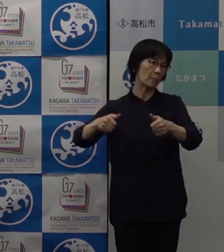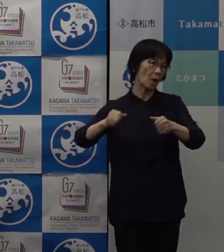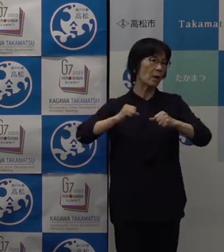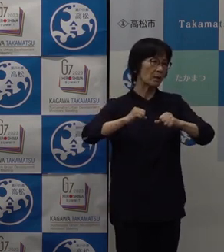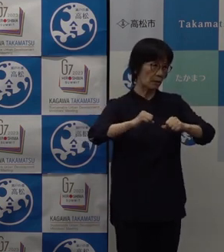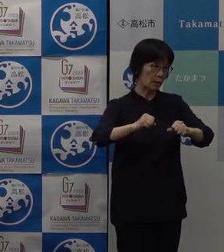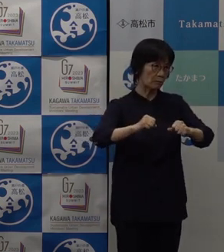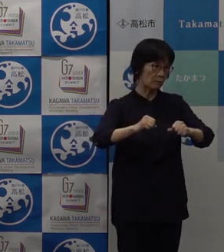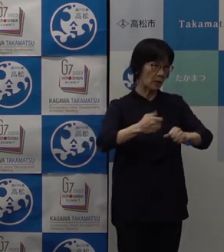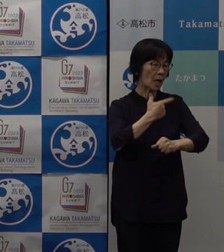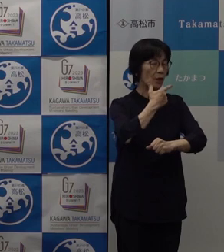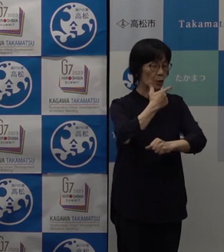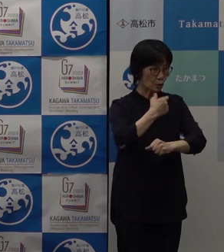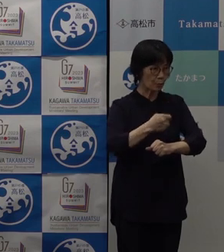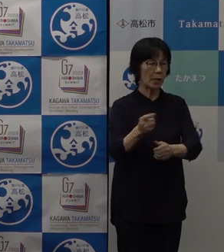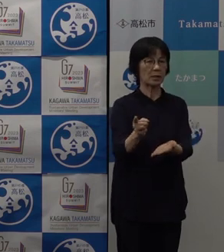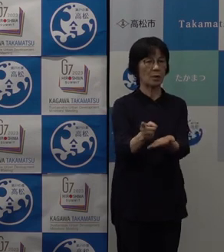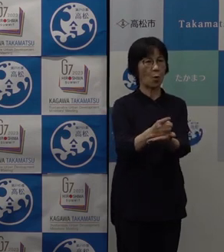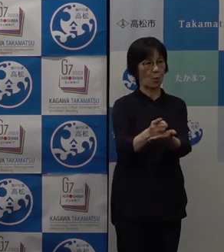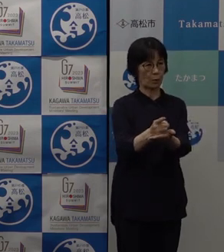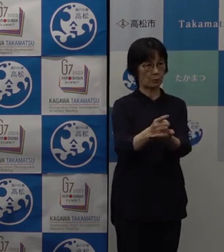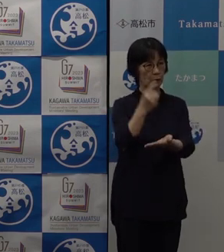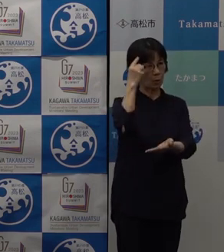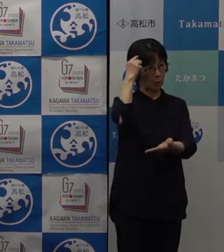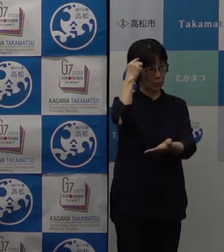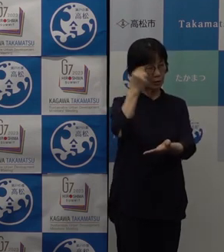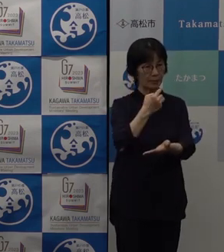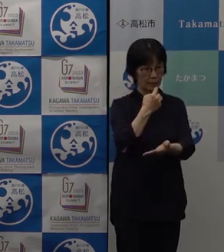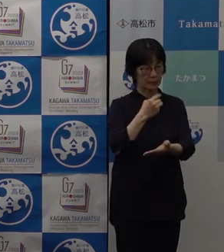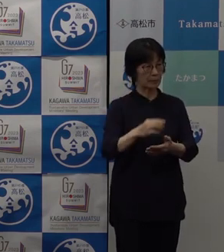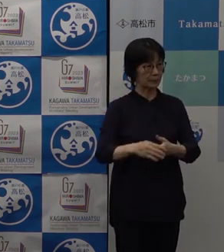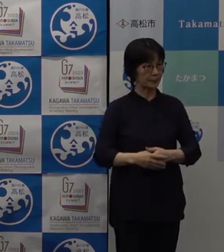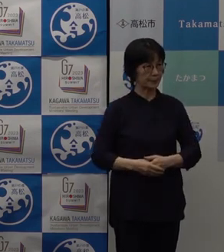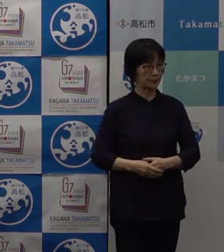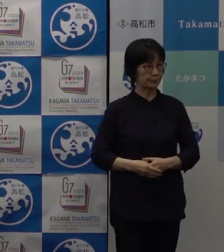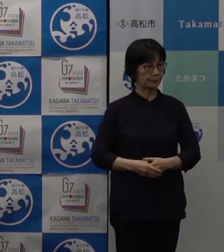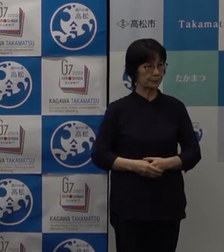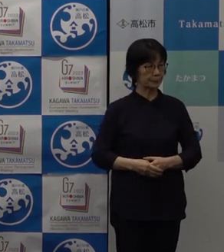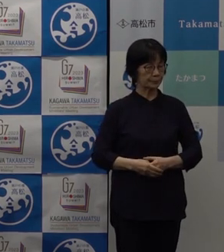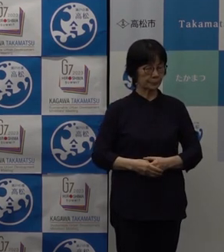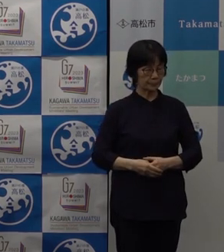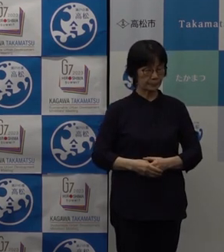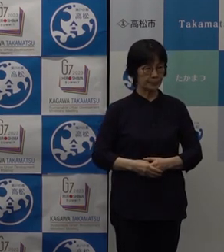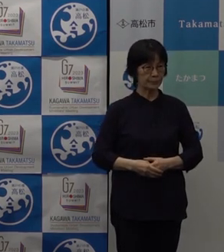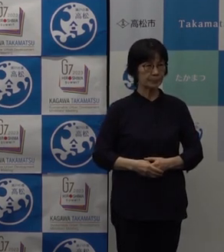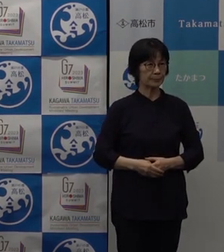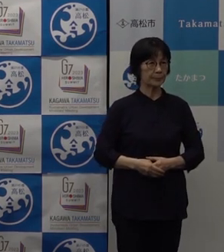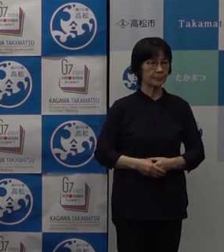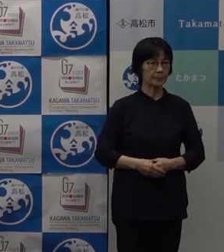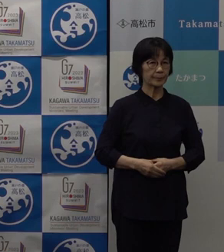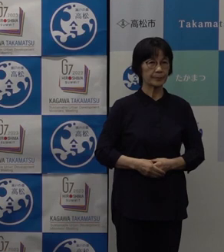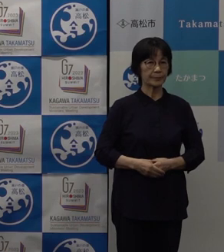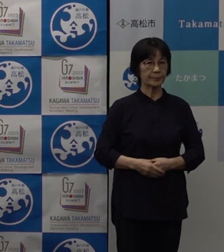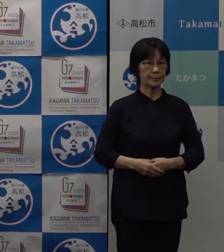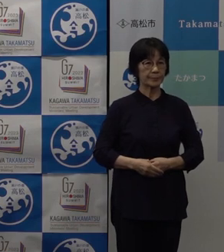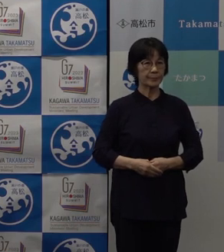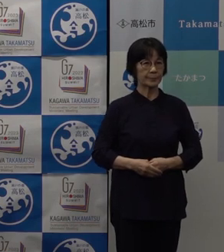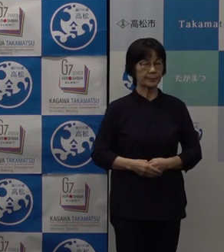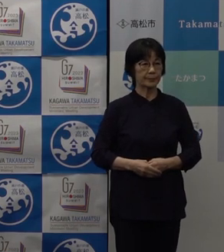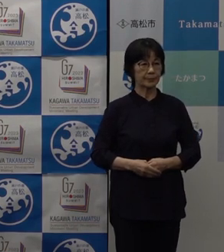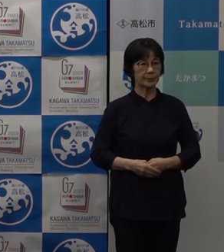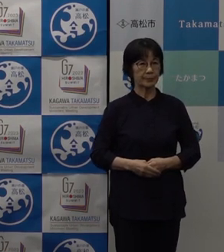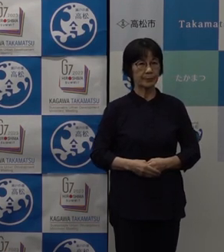は望ましい方向であるというふうに思っております。 ありがとうございます。